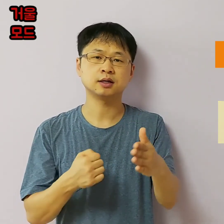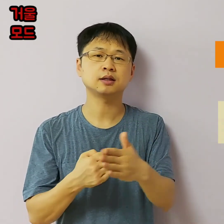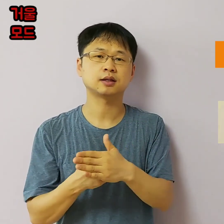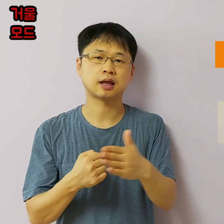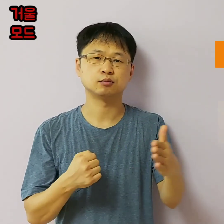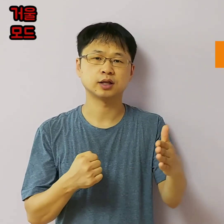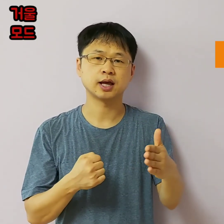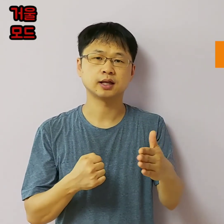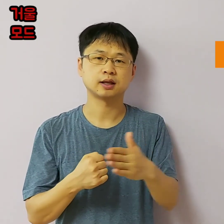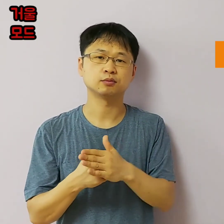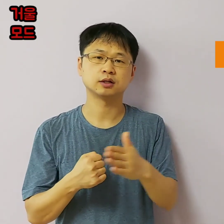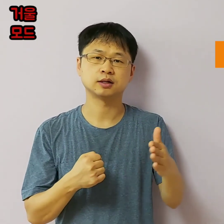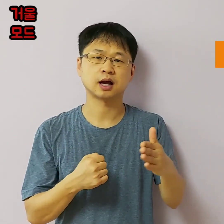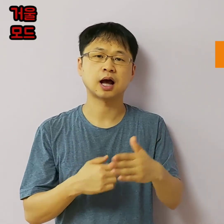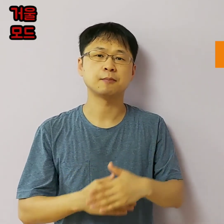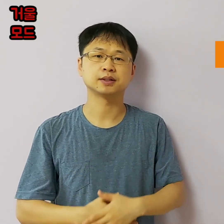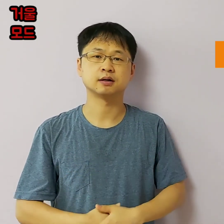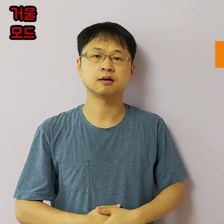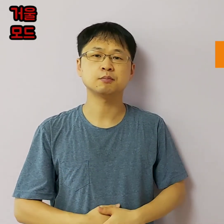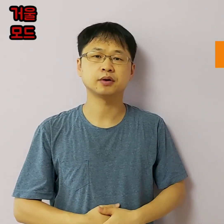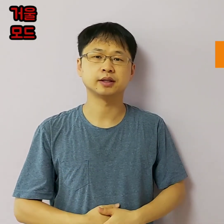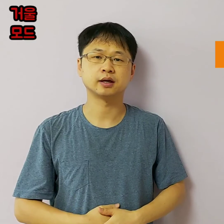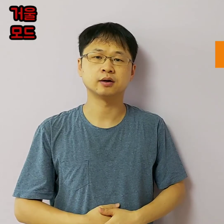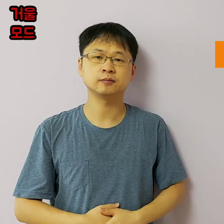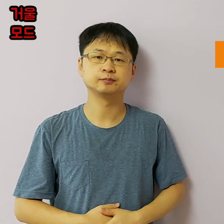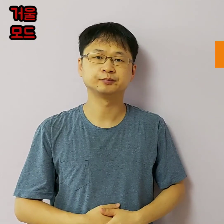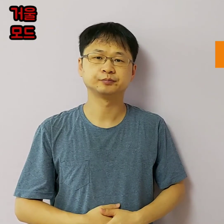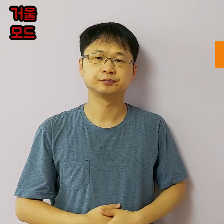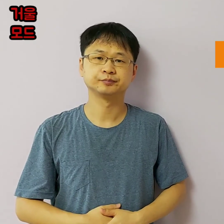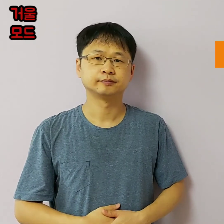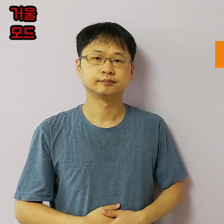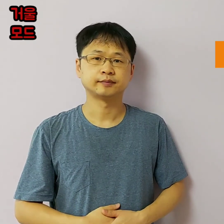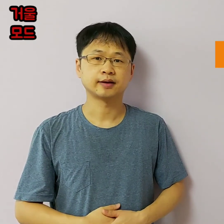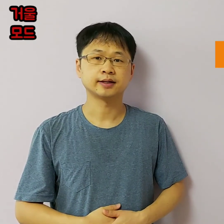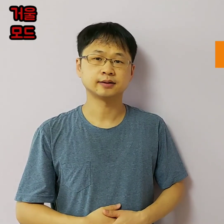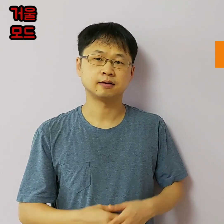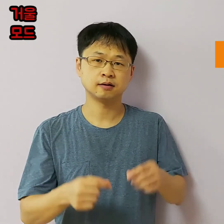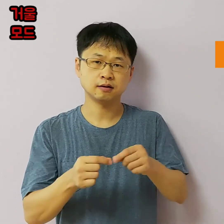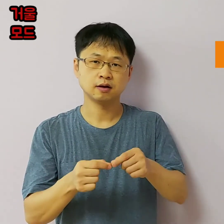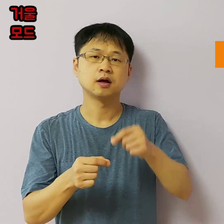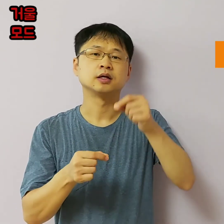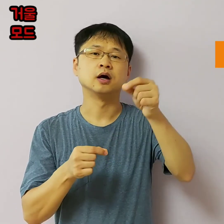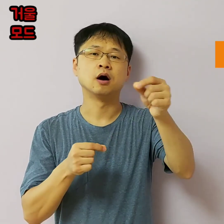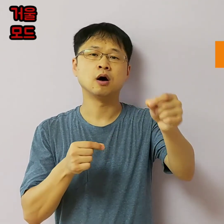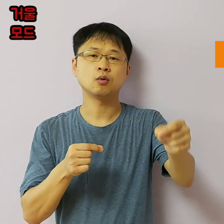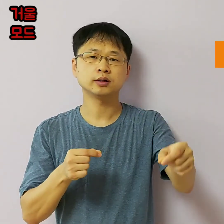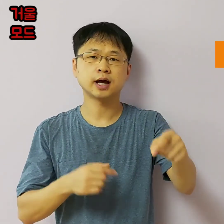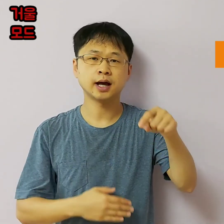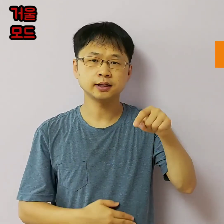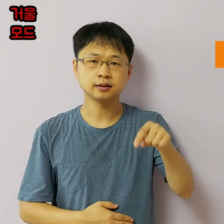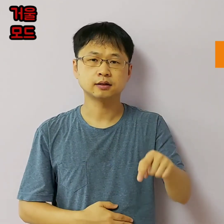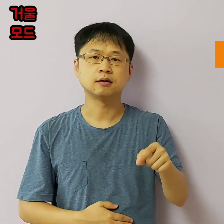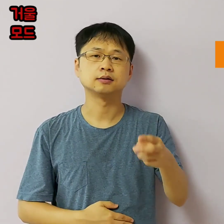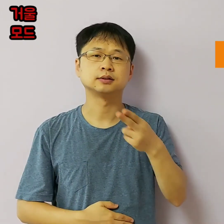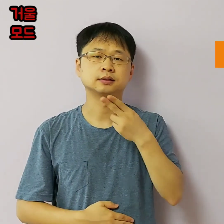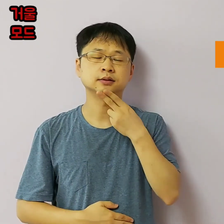없기 때문에는 아까 앞에서 배웠네요. 네, 그래서 영원한